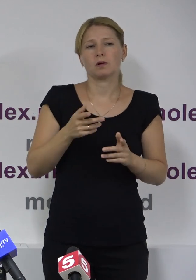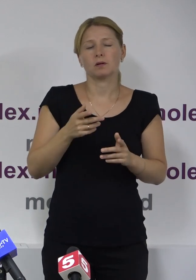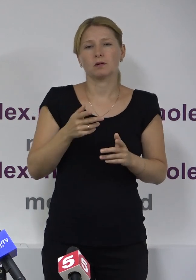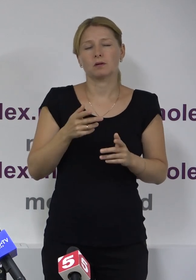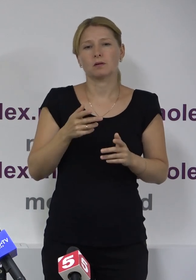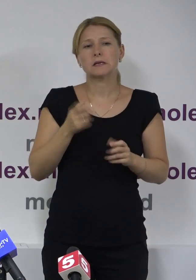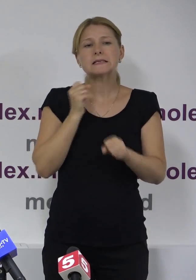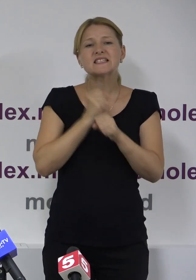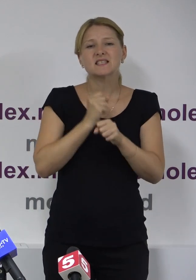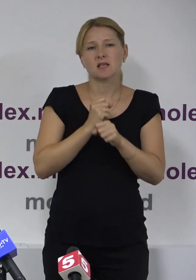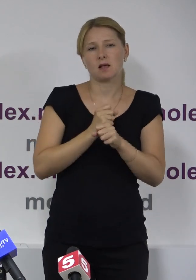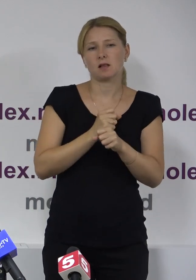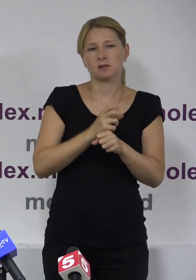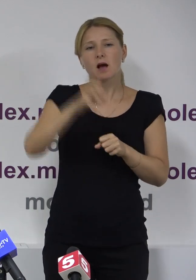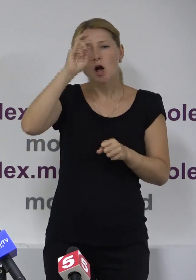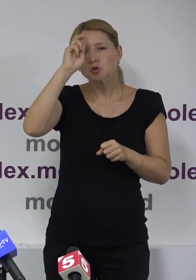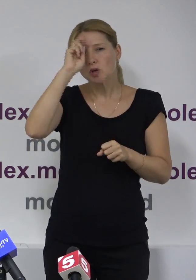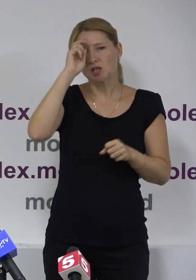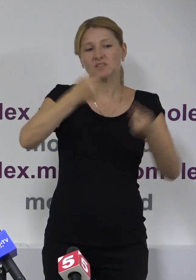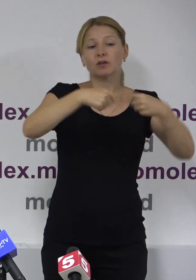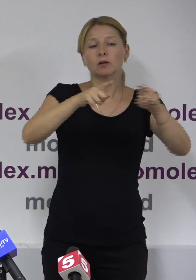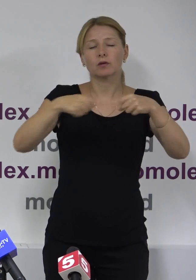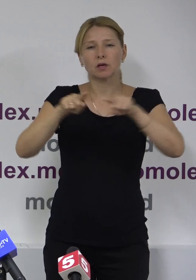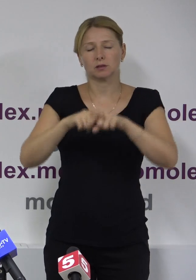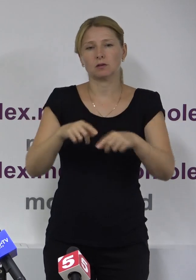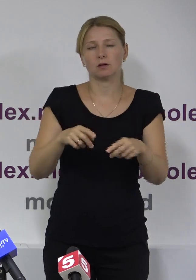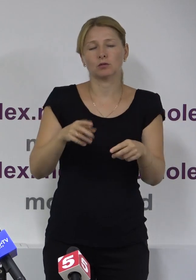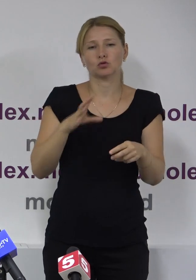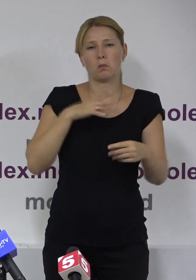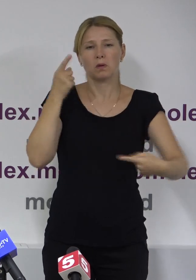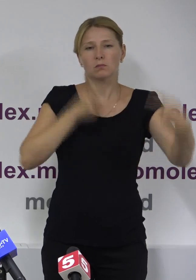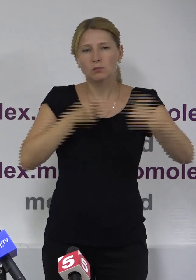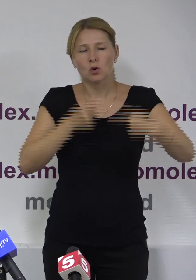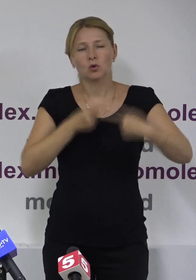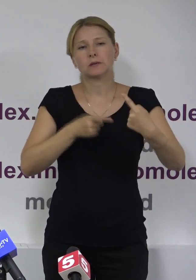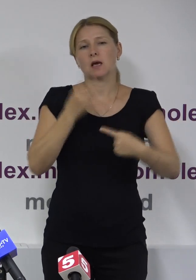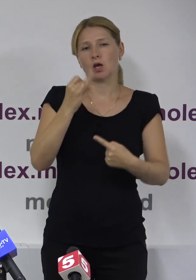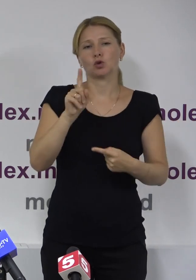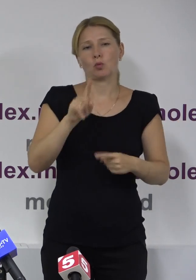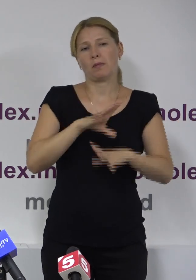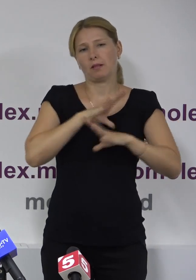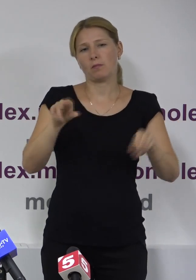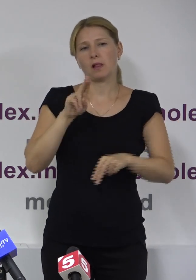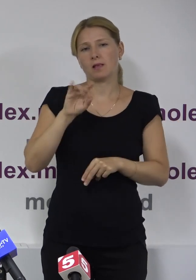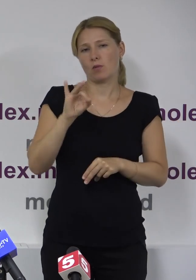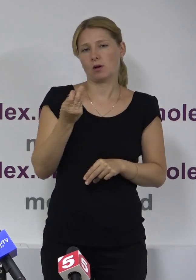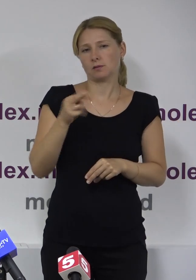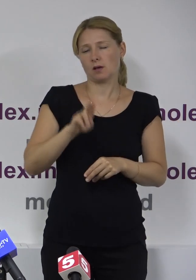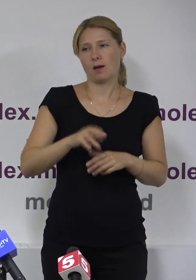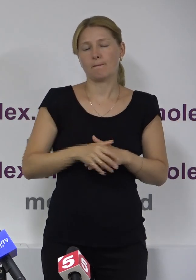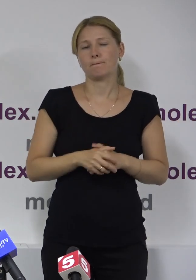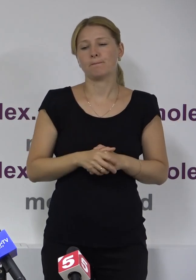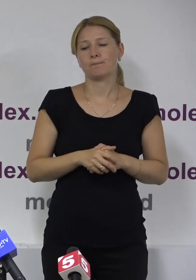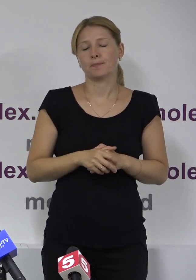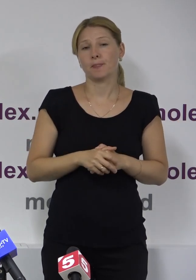și destabiliza instituțiile publice și procesele democratice din țară. Deci, cadrul